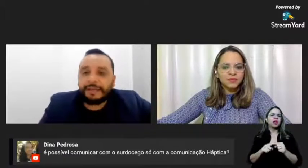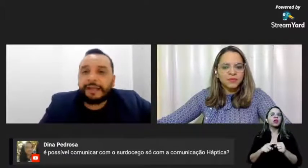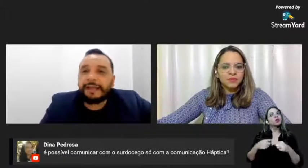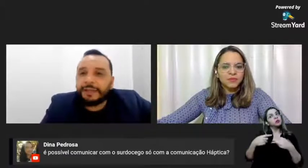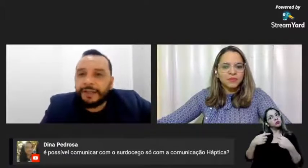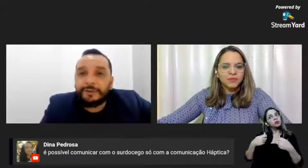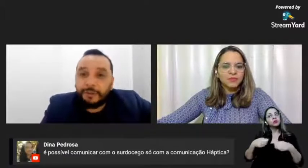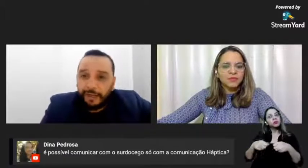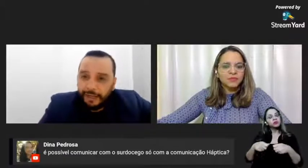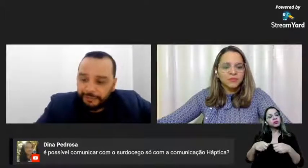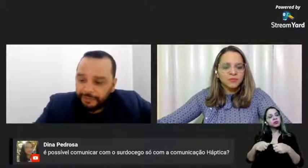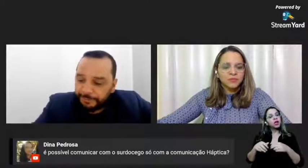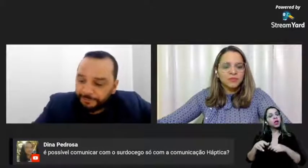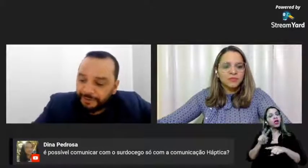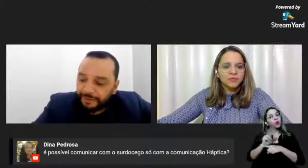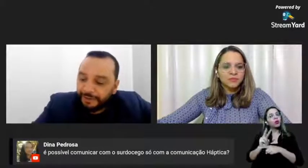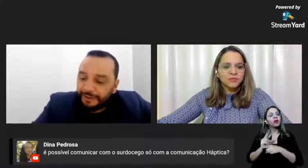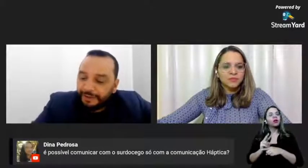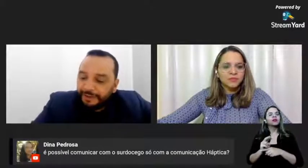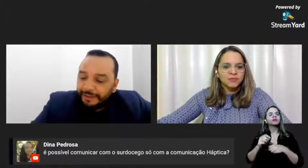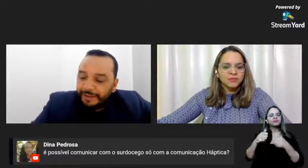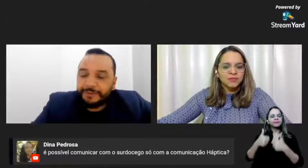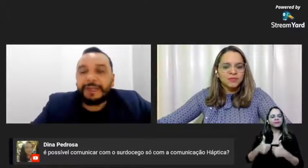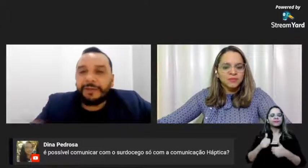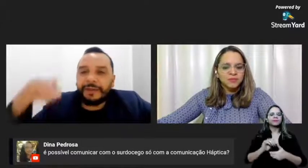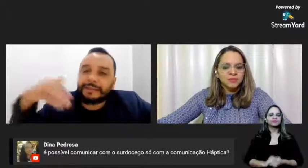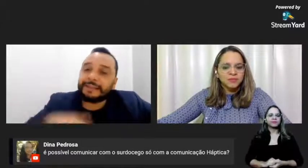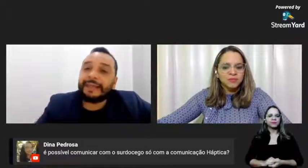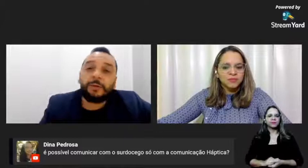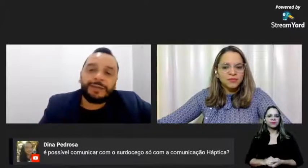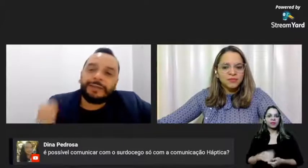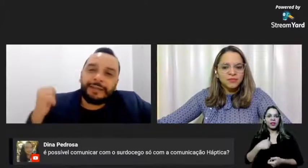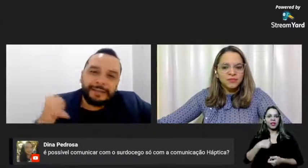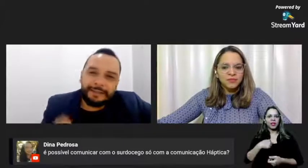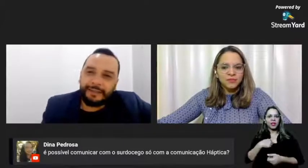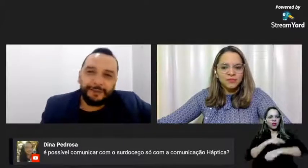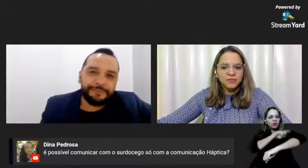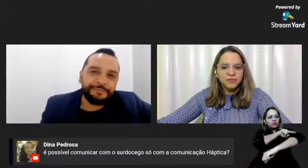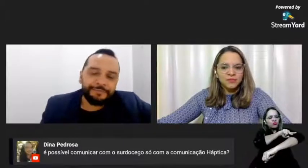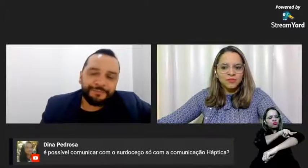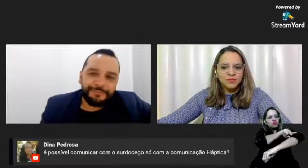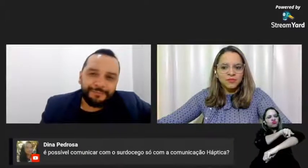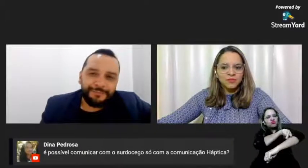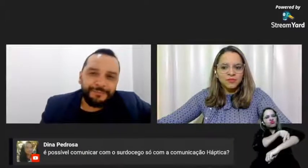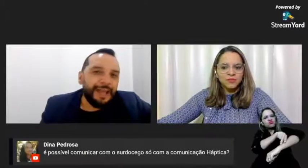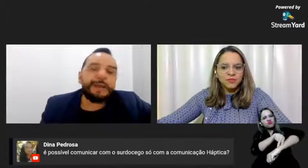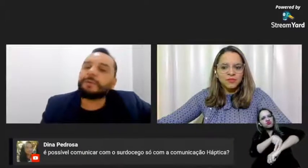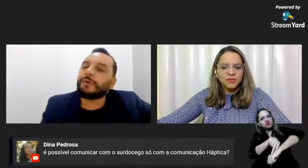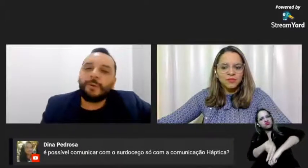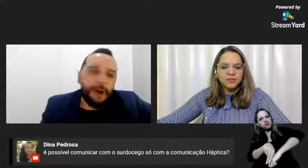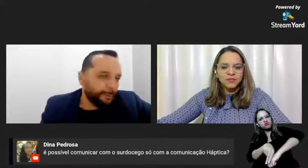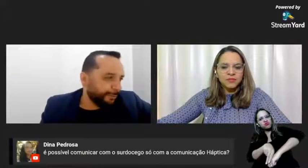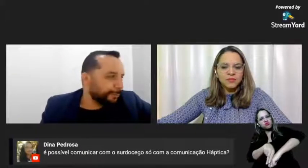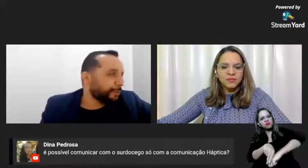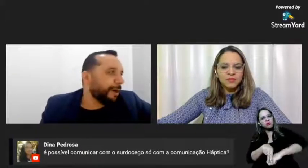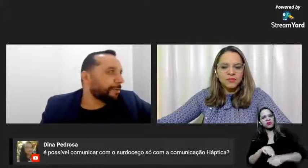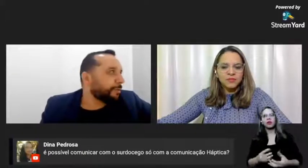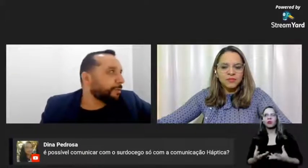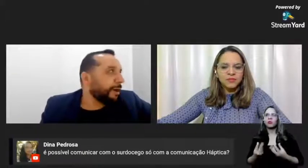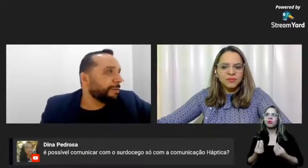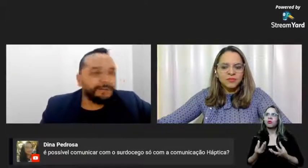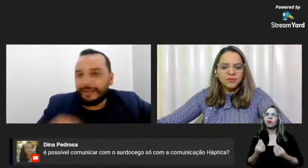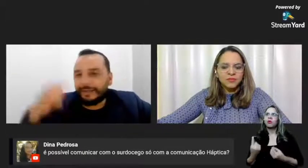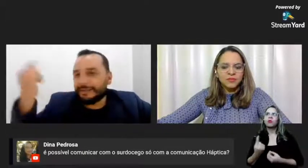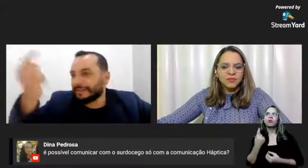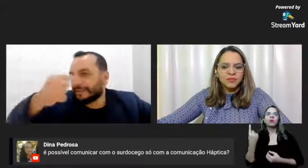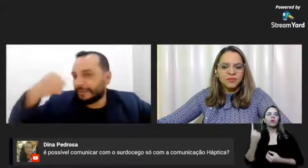evitar algum acidente aí no escorregador. Eu sei que eu desci, quando ele desceu, era muito alto, muito alto,